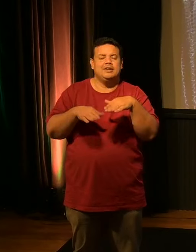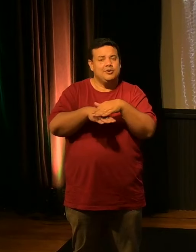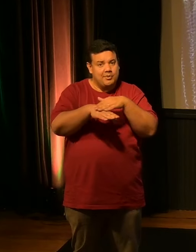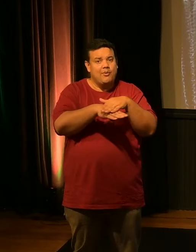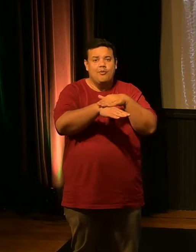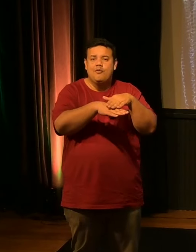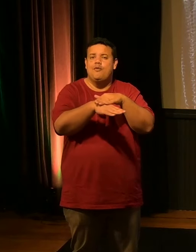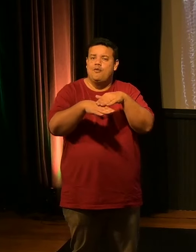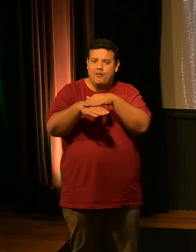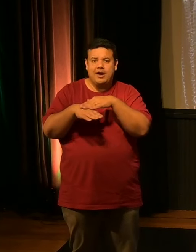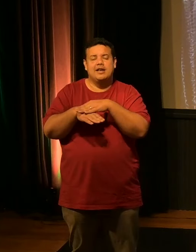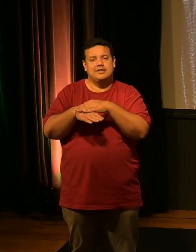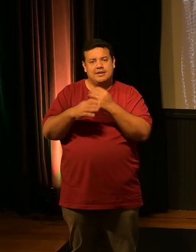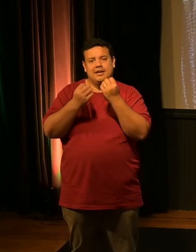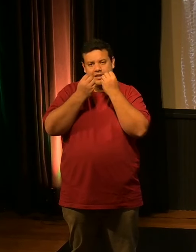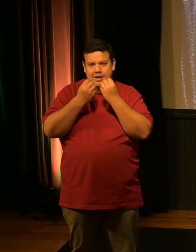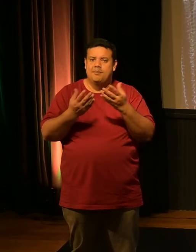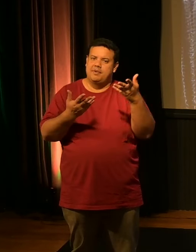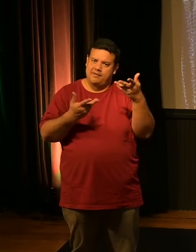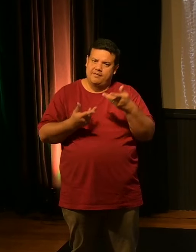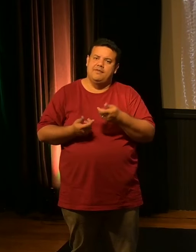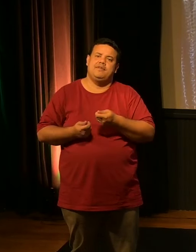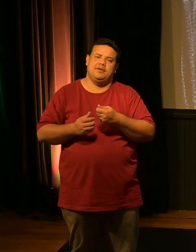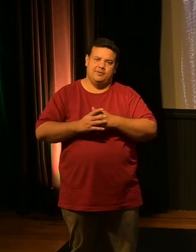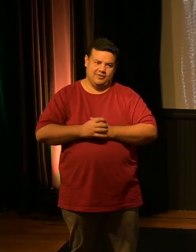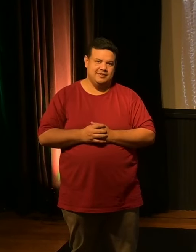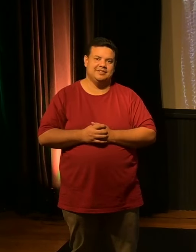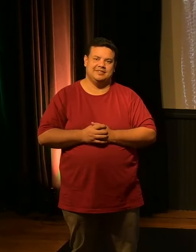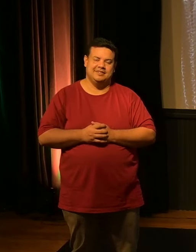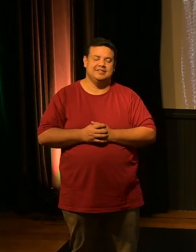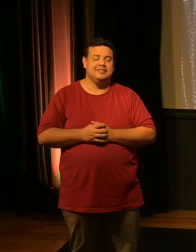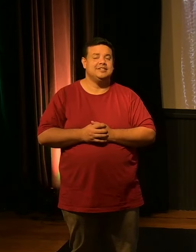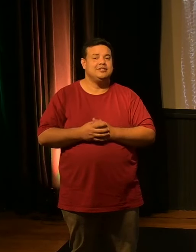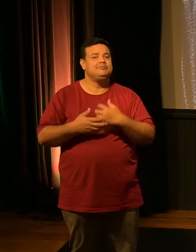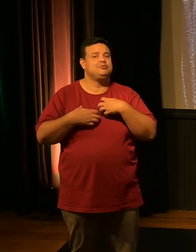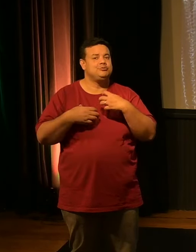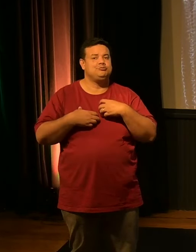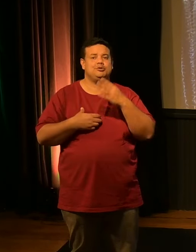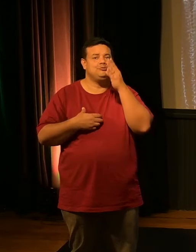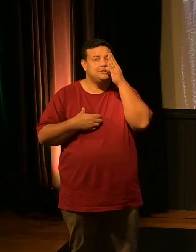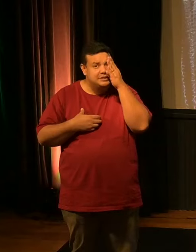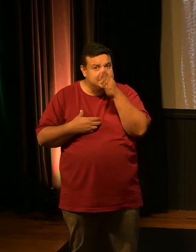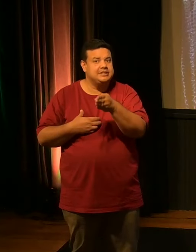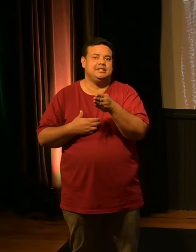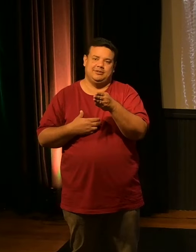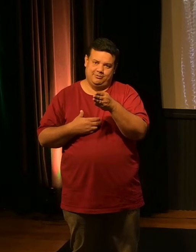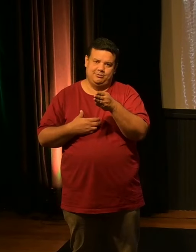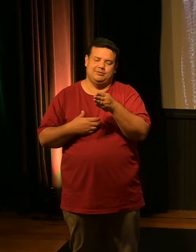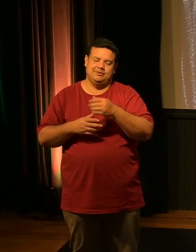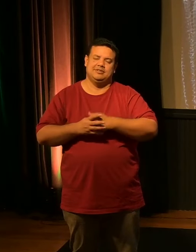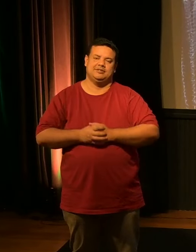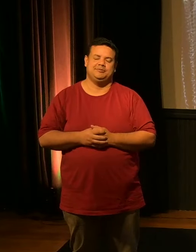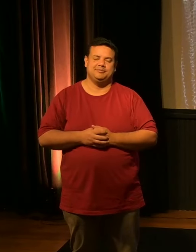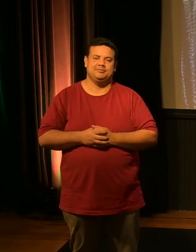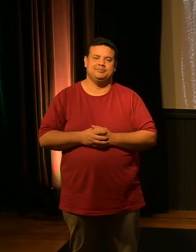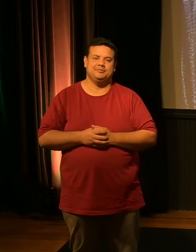sempre bem-vinda, de uma maneira mais direta, assim, para também não dar muito spoiler.